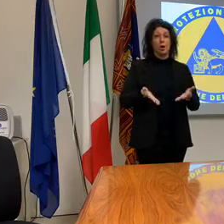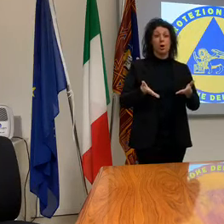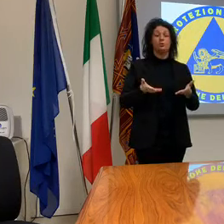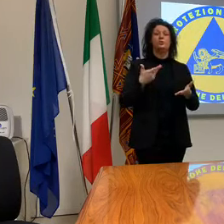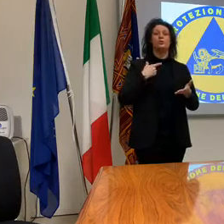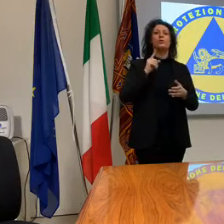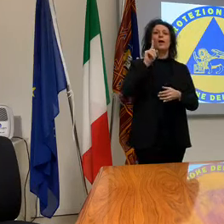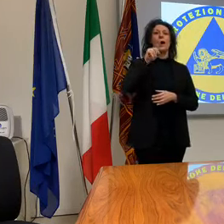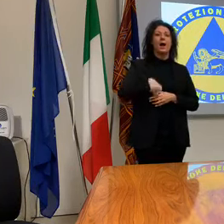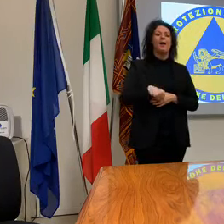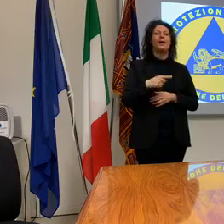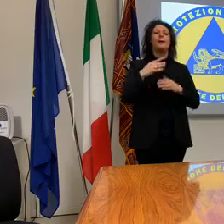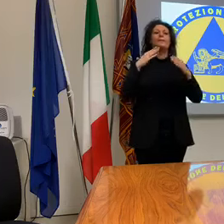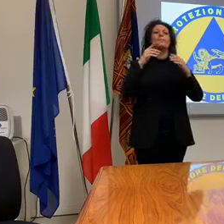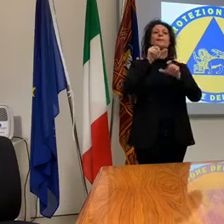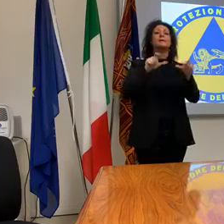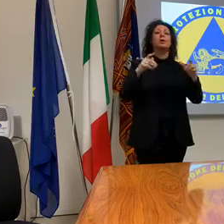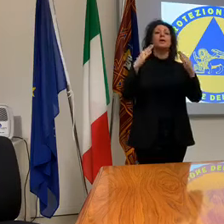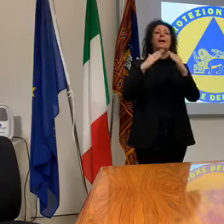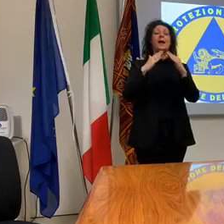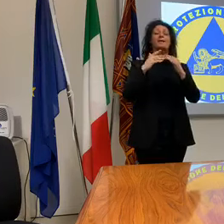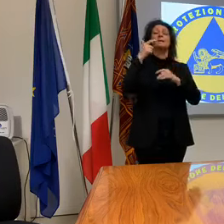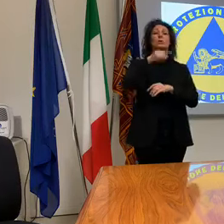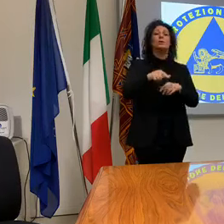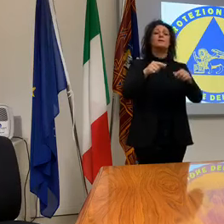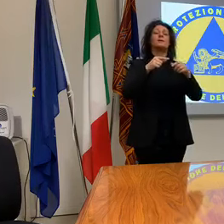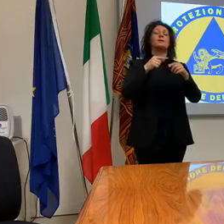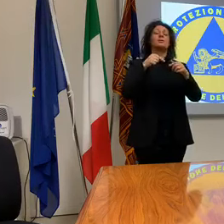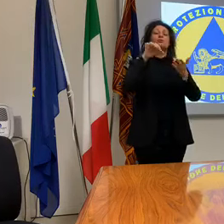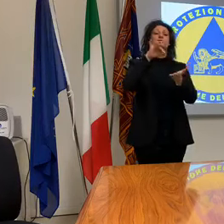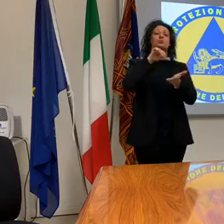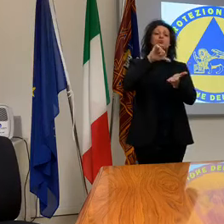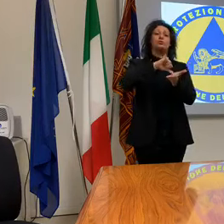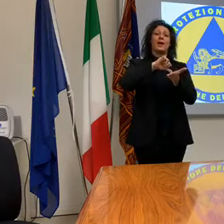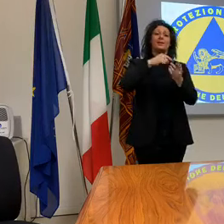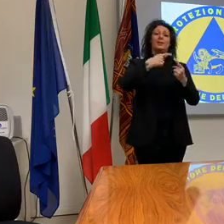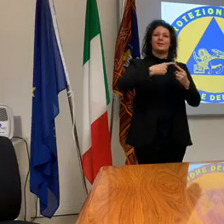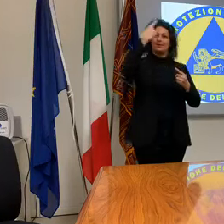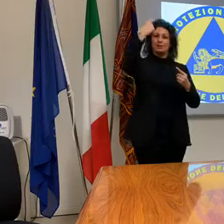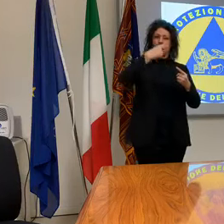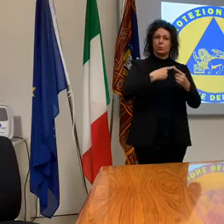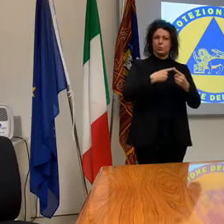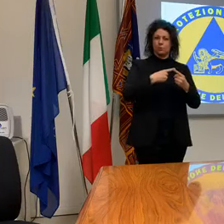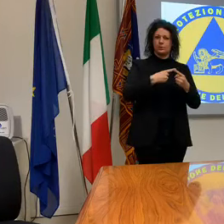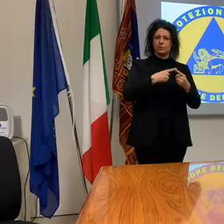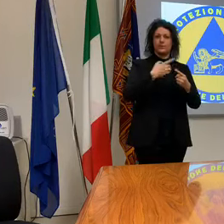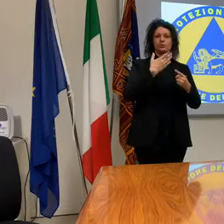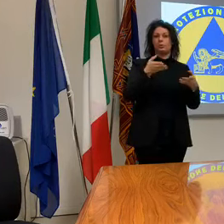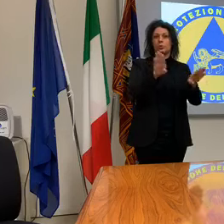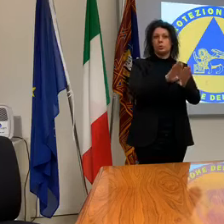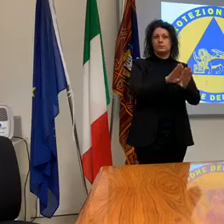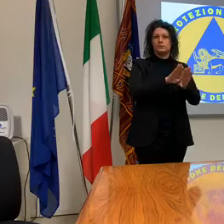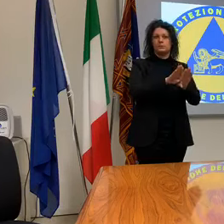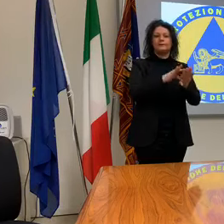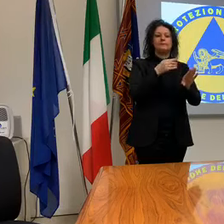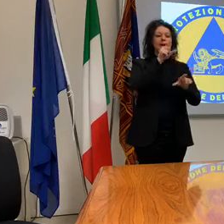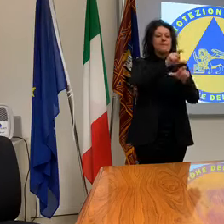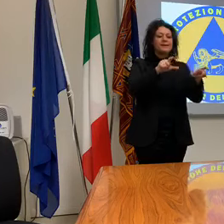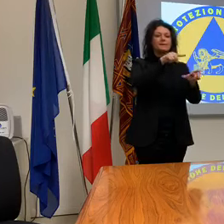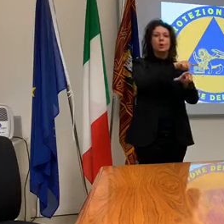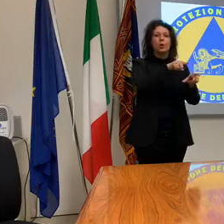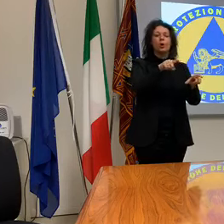semi-residenziale dei centri diurni, perché avendo bloccato e chiusi i centri diurni fino al 3 di aprile, oggi quel personale è a casa e quindi